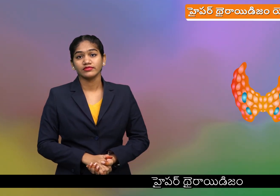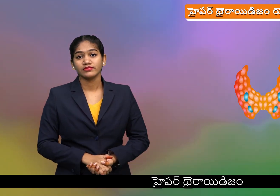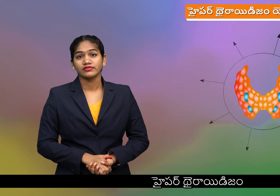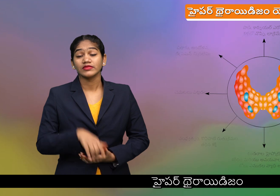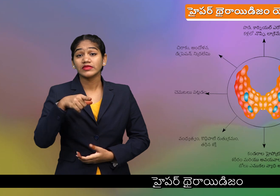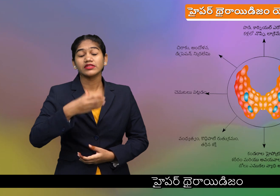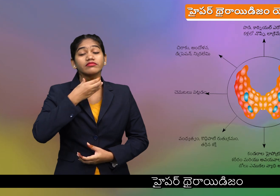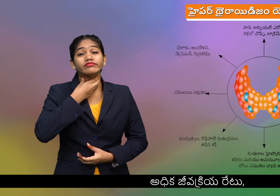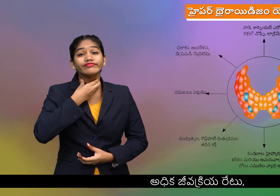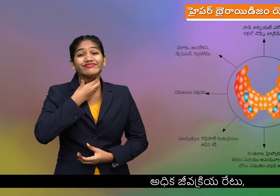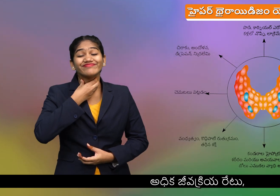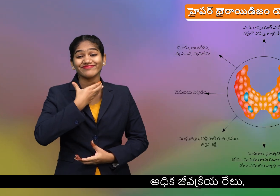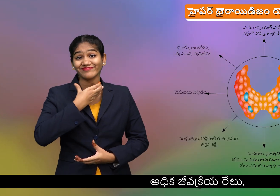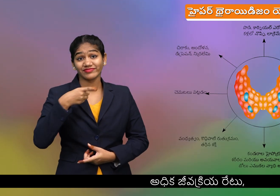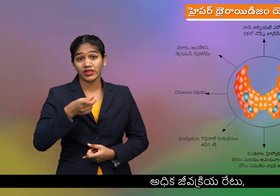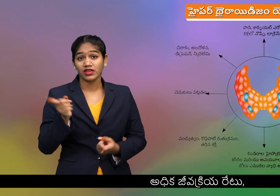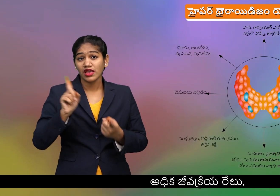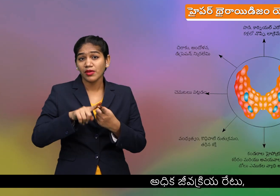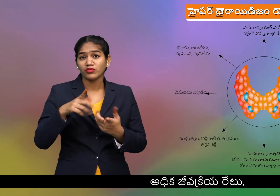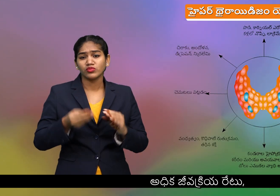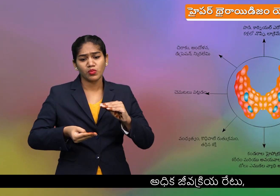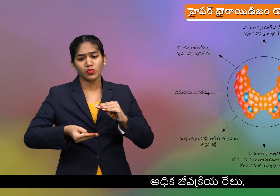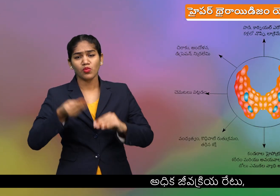హైపర్ థైరాయిడిజం అధిక జీవక్రియ రేటు,